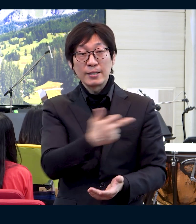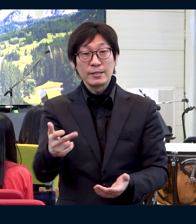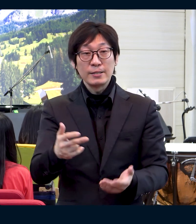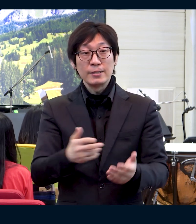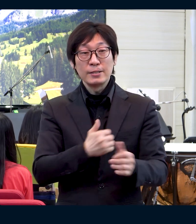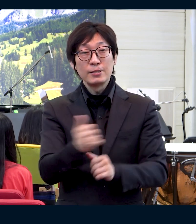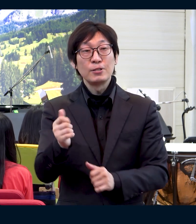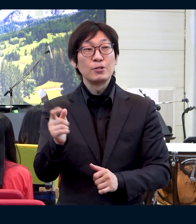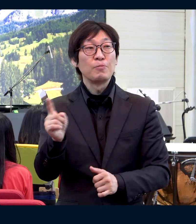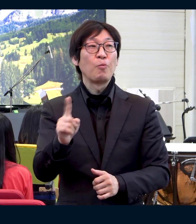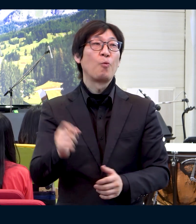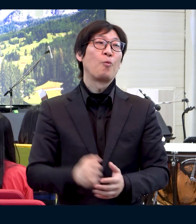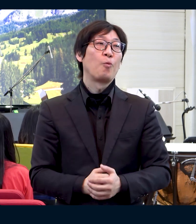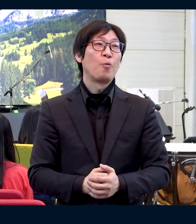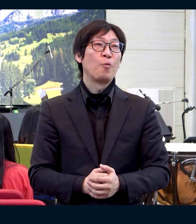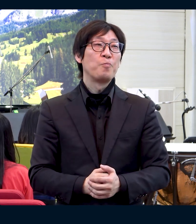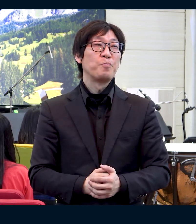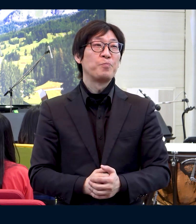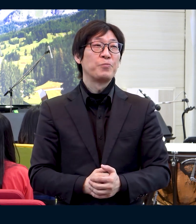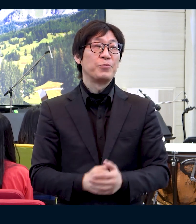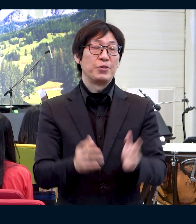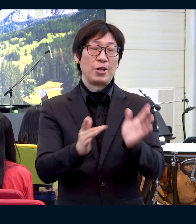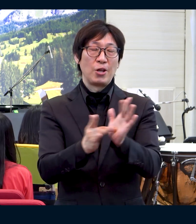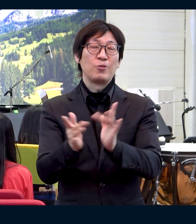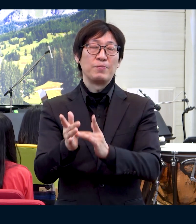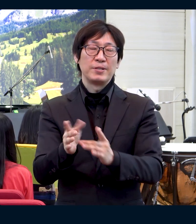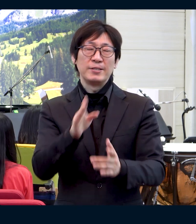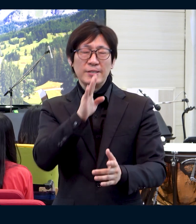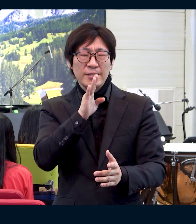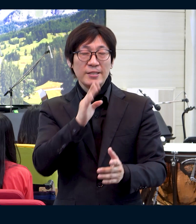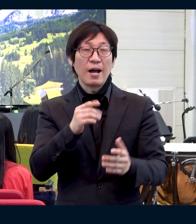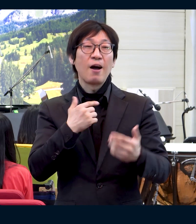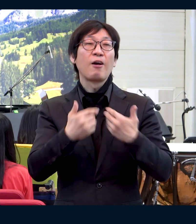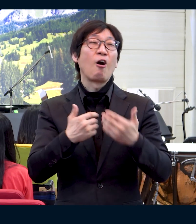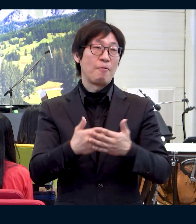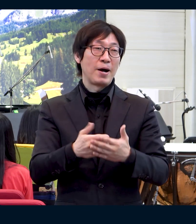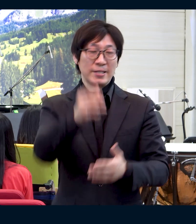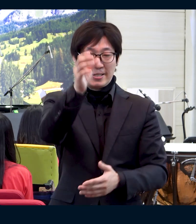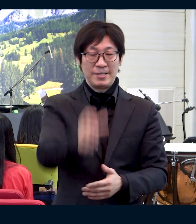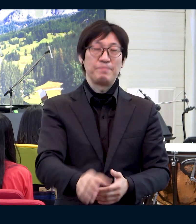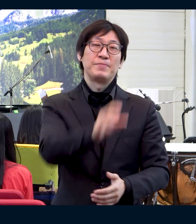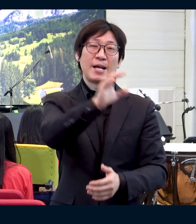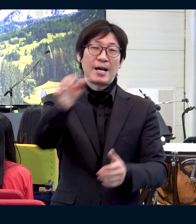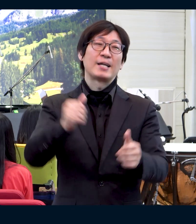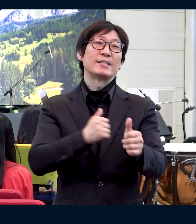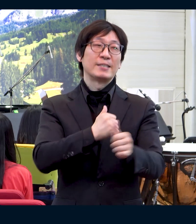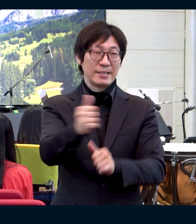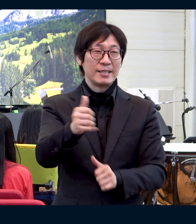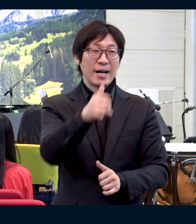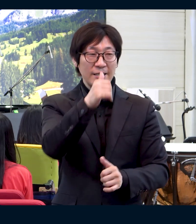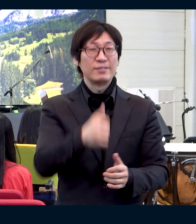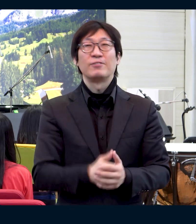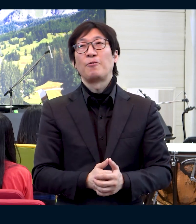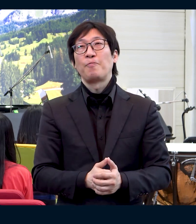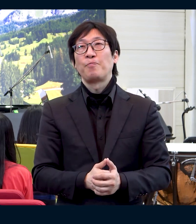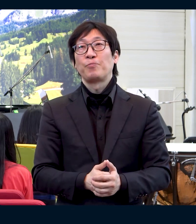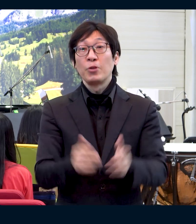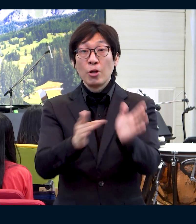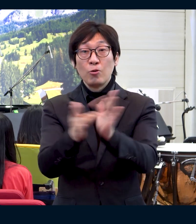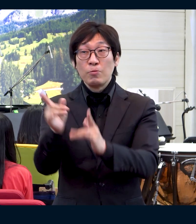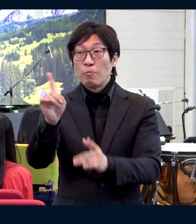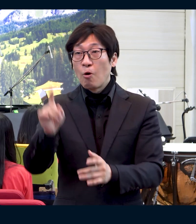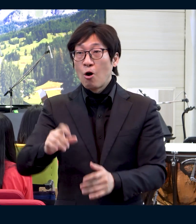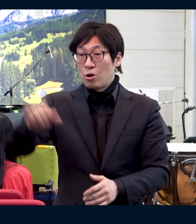무엇입니까? 우리 예수님이 직접 겪으신 십자가에서의 승리입니다. 예수님은